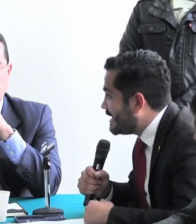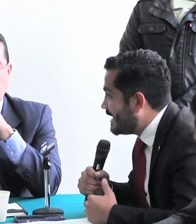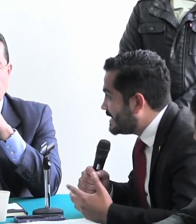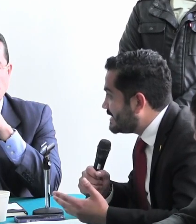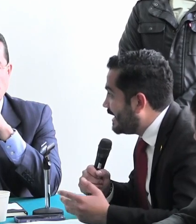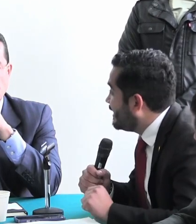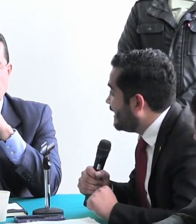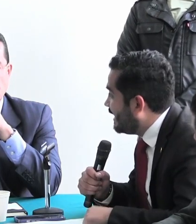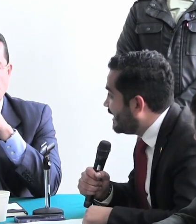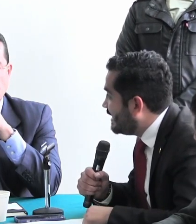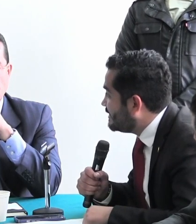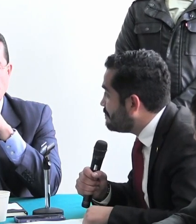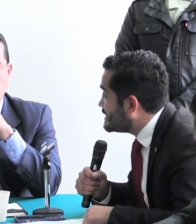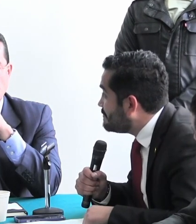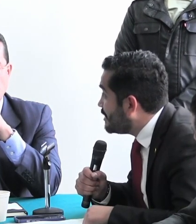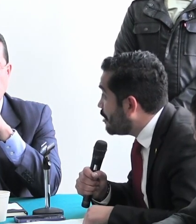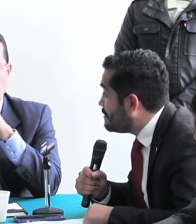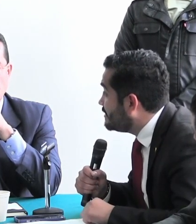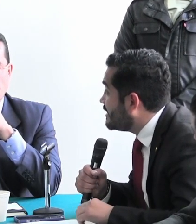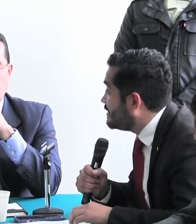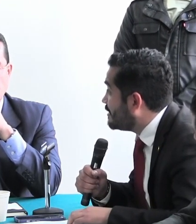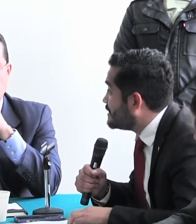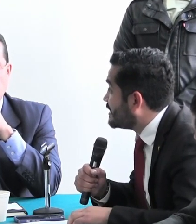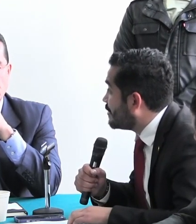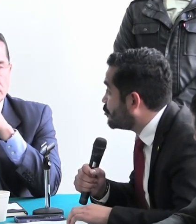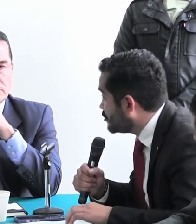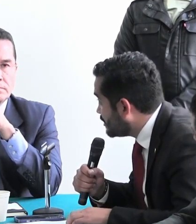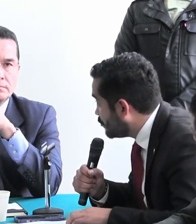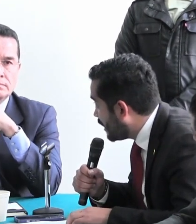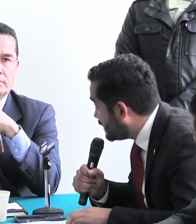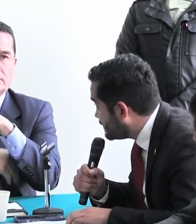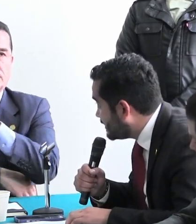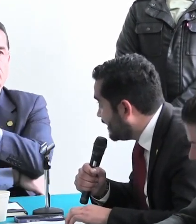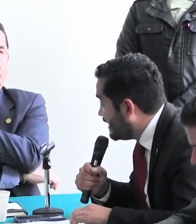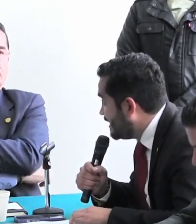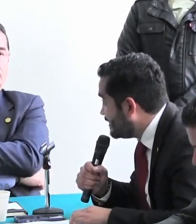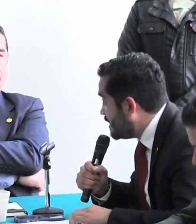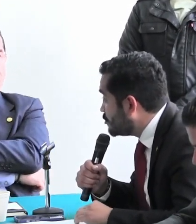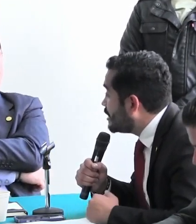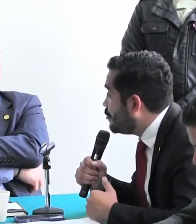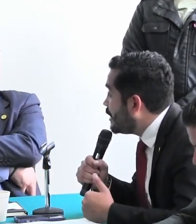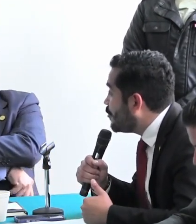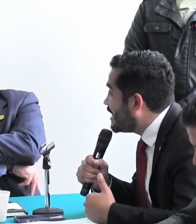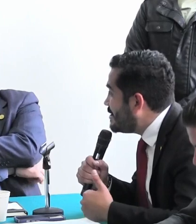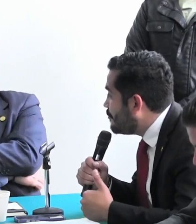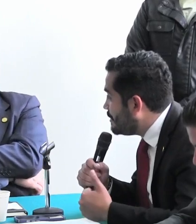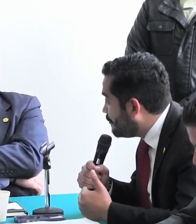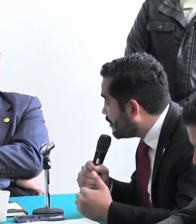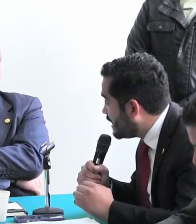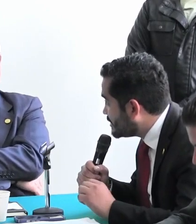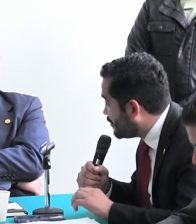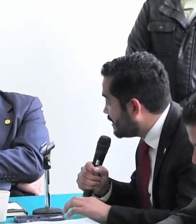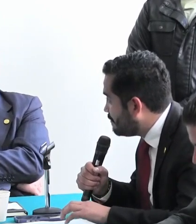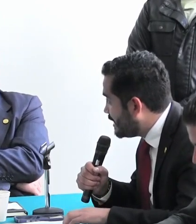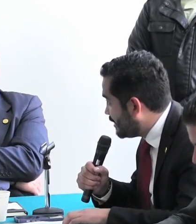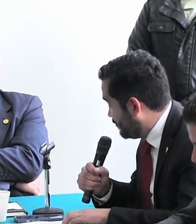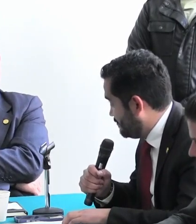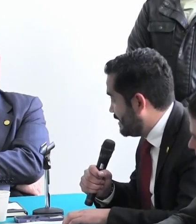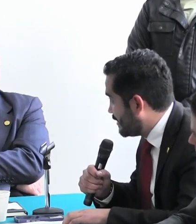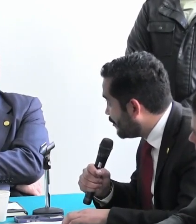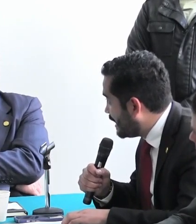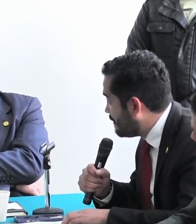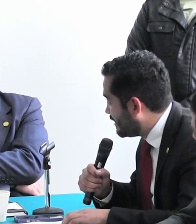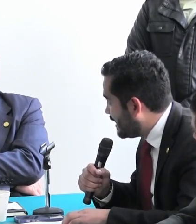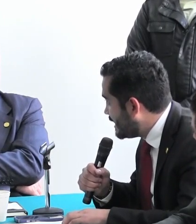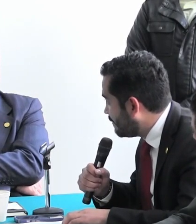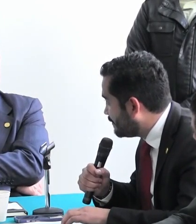una riqueza en temas de medio ambiente y en temas de recursos naturales. Tenemos el único río vivo de la Ciudad de México,